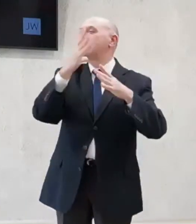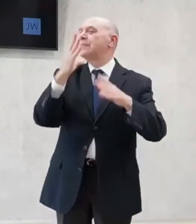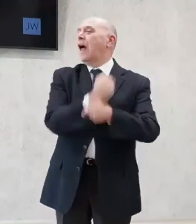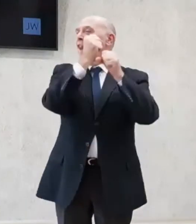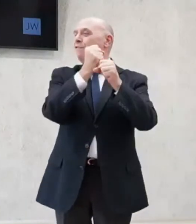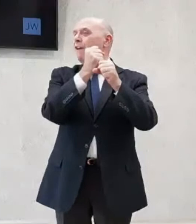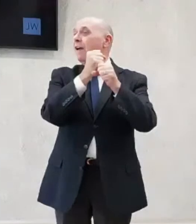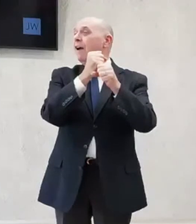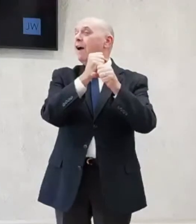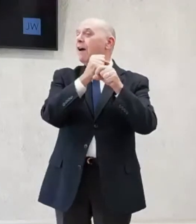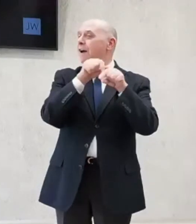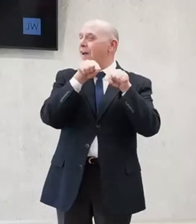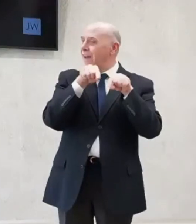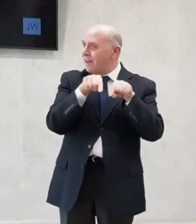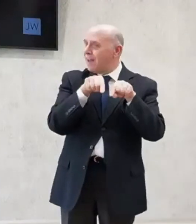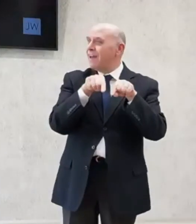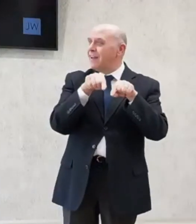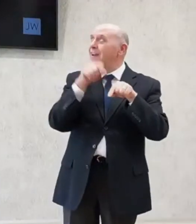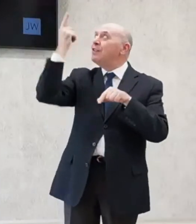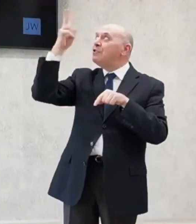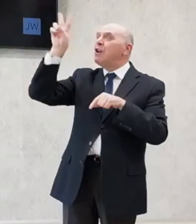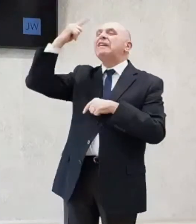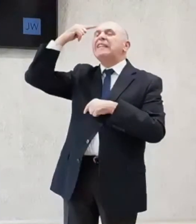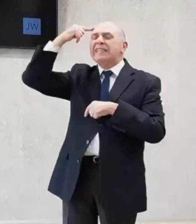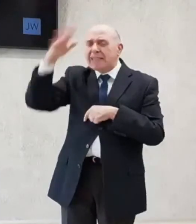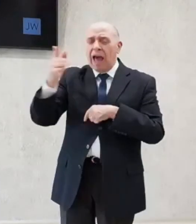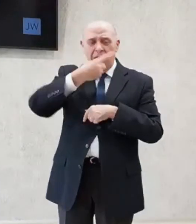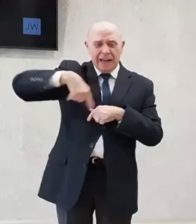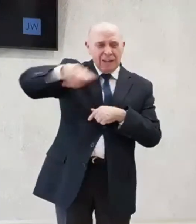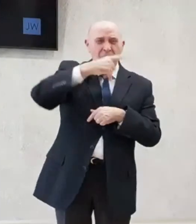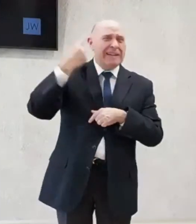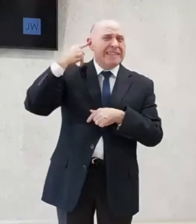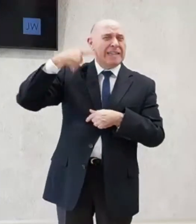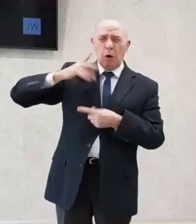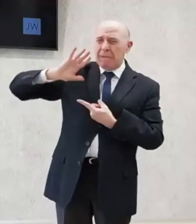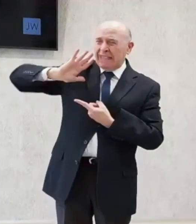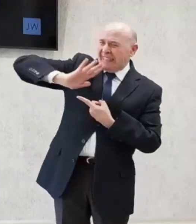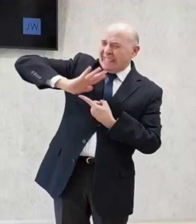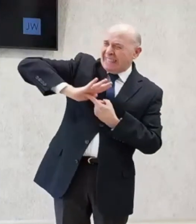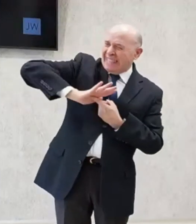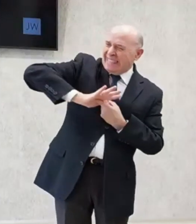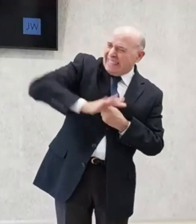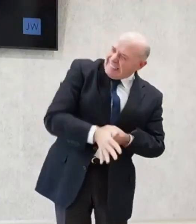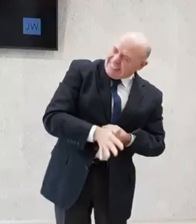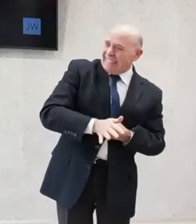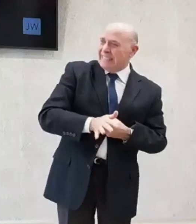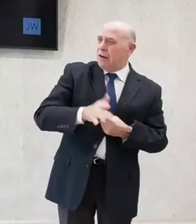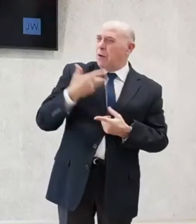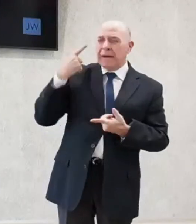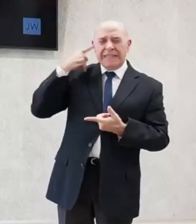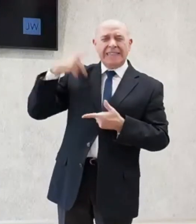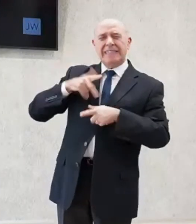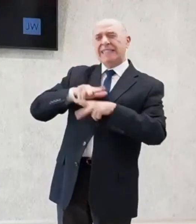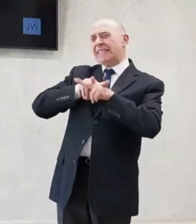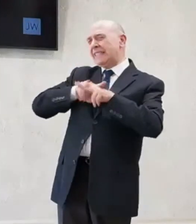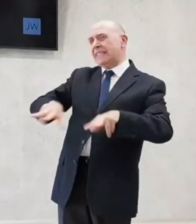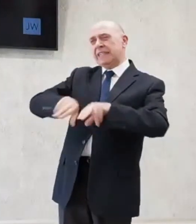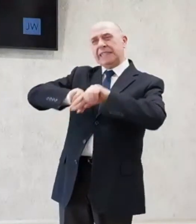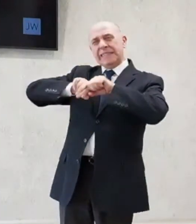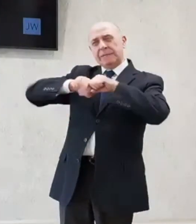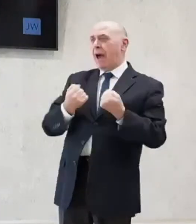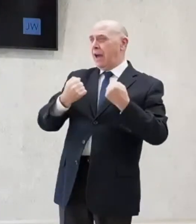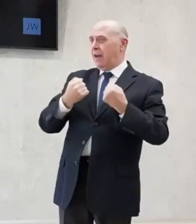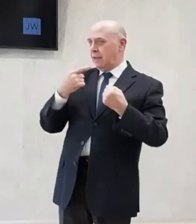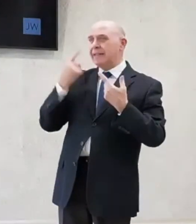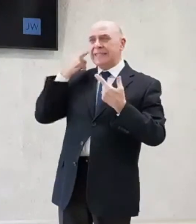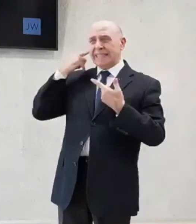queste situazioni ci abbattono ci schiacciano letteralmente ci distruggono Emotivamente per questo come abbiamo letto